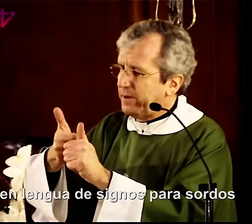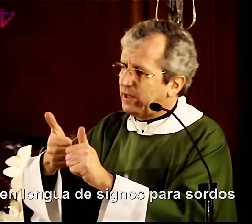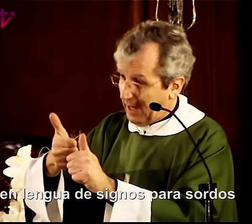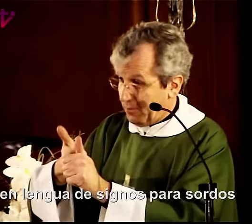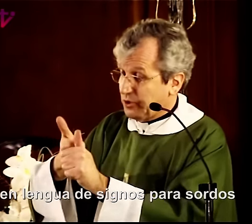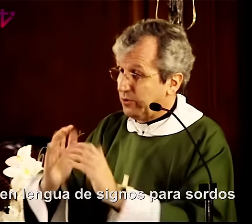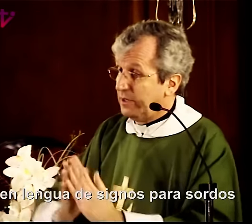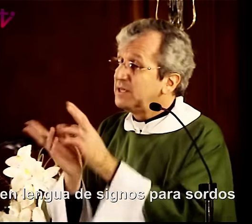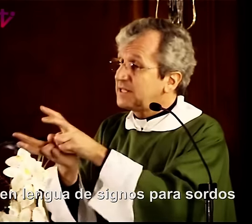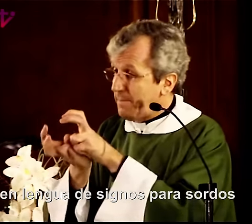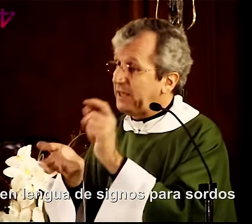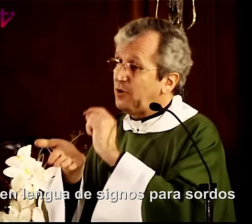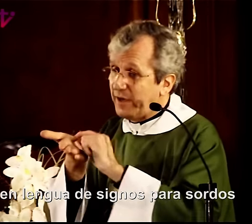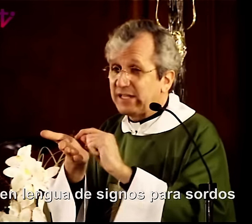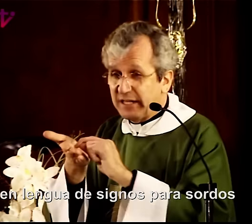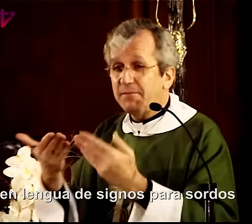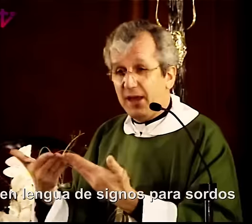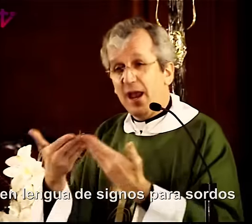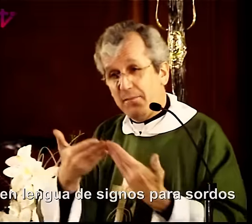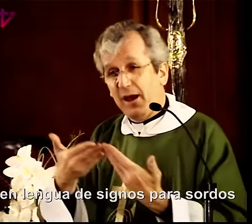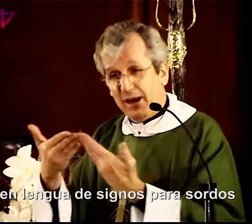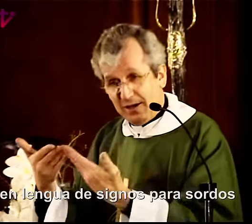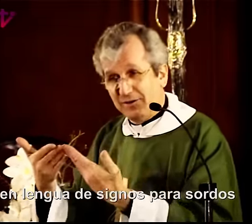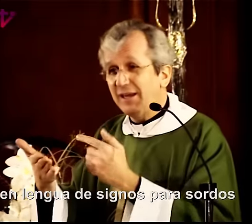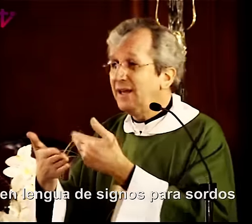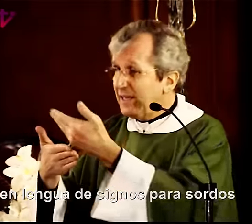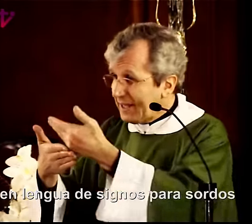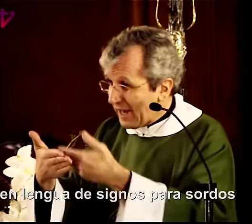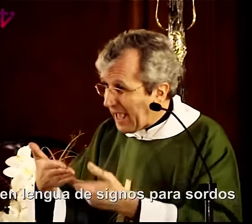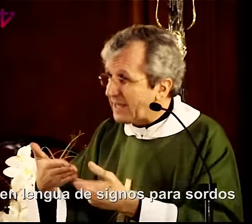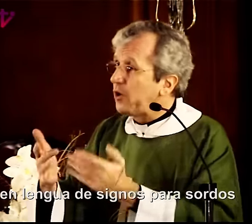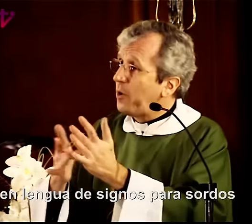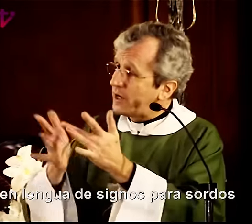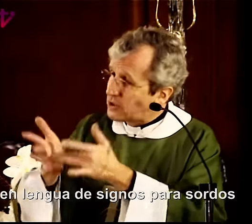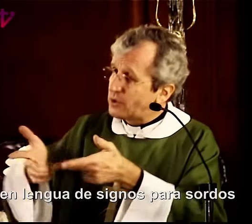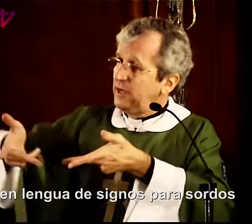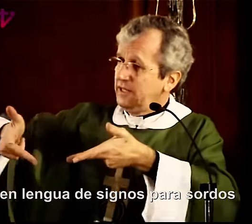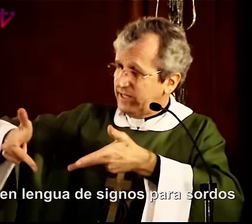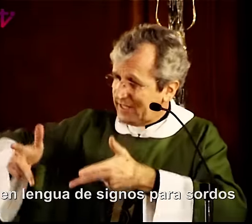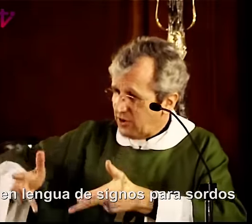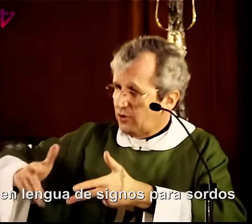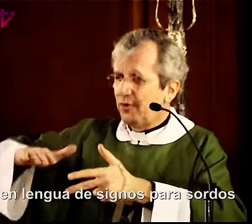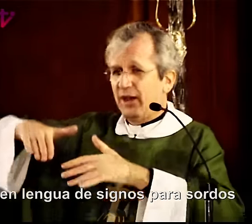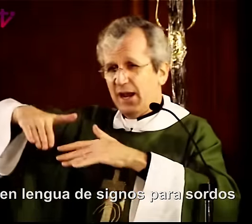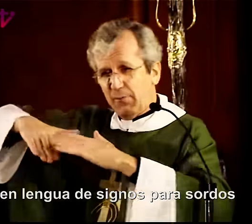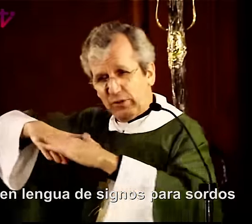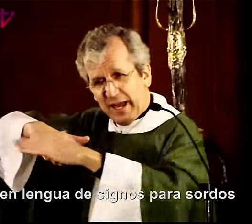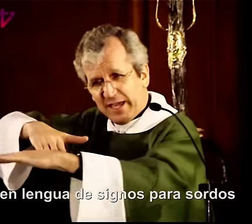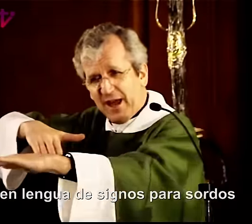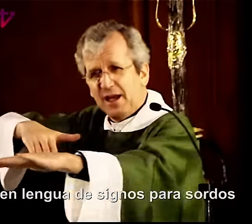que el apóstol San Mateo escribe el Evangelio, y relata cómo Jesús se sentó en la montaña